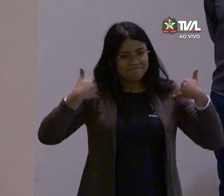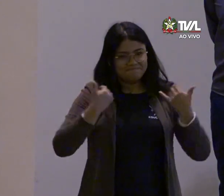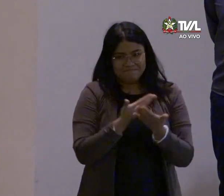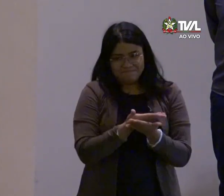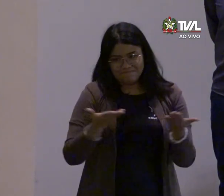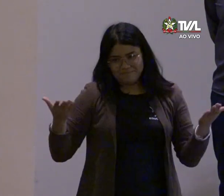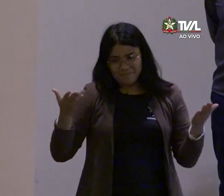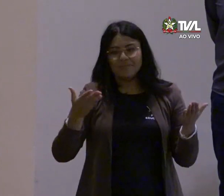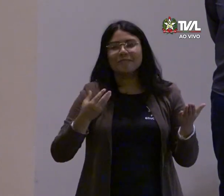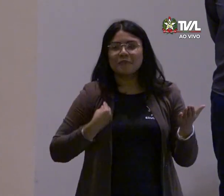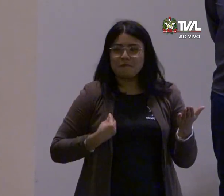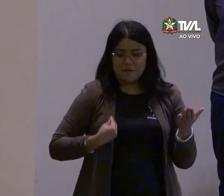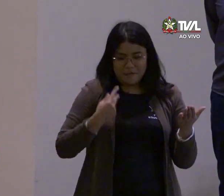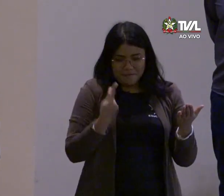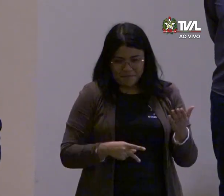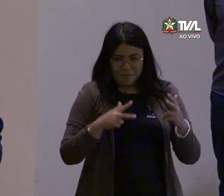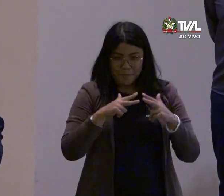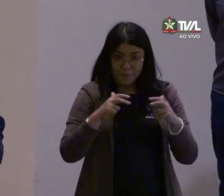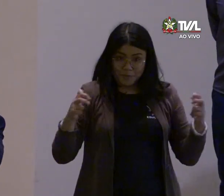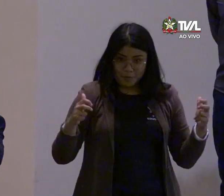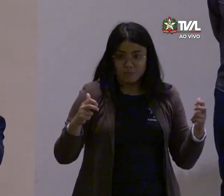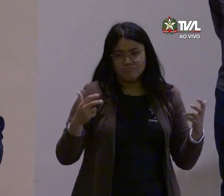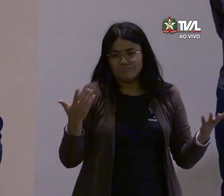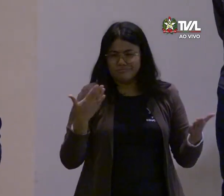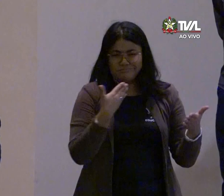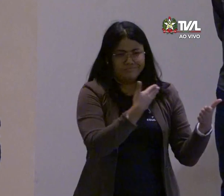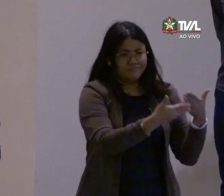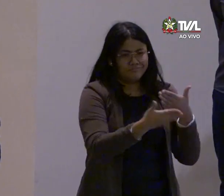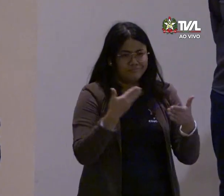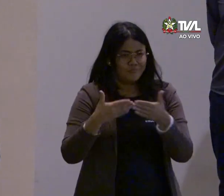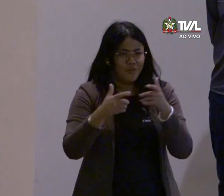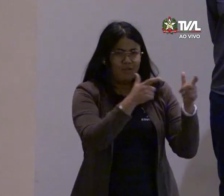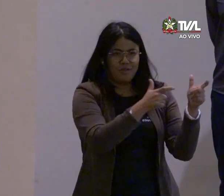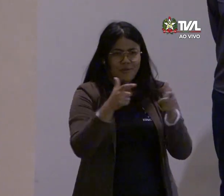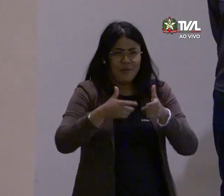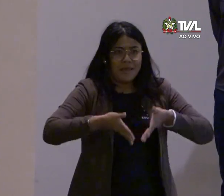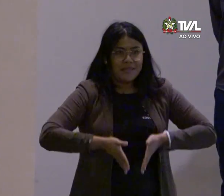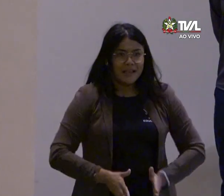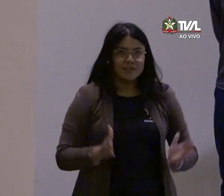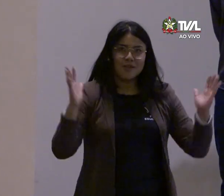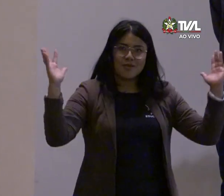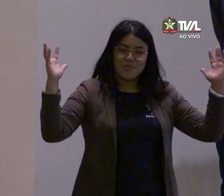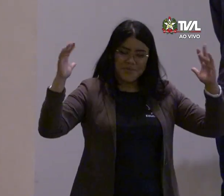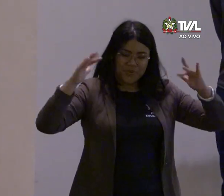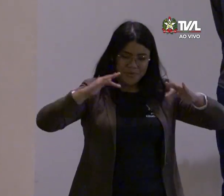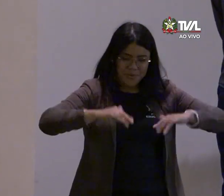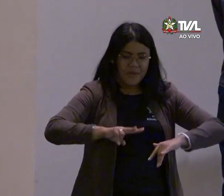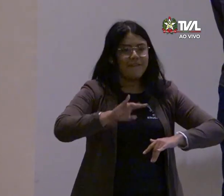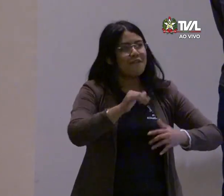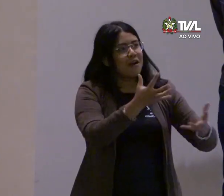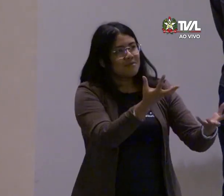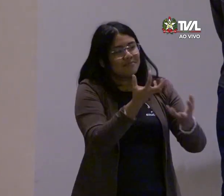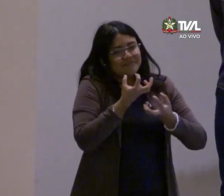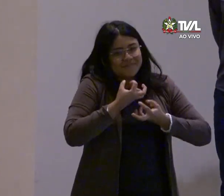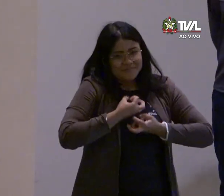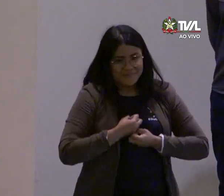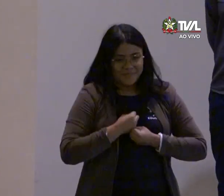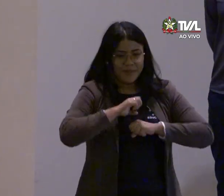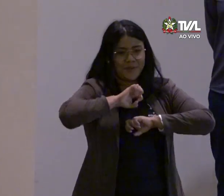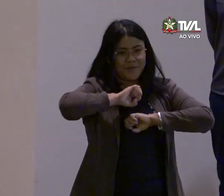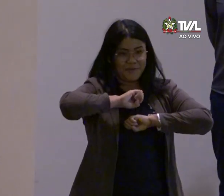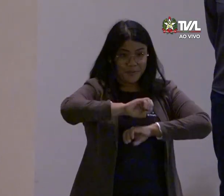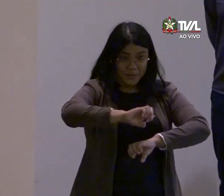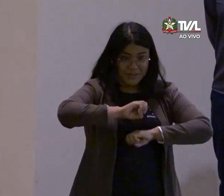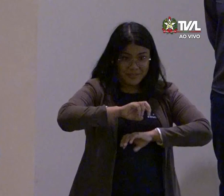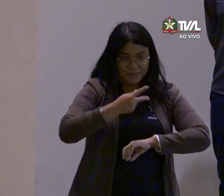que mora em Florianópolis Independente de onde nasceu mas que aqui chegou e vai ser recebido Pela Educação